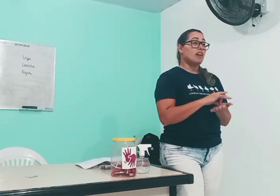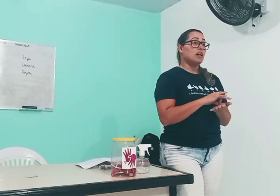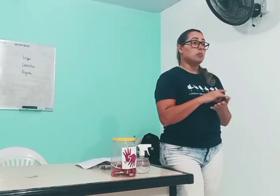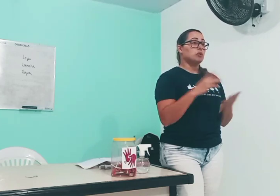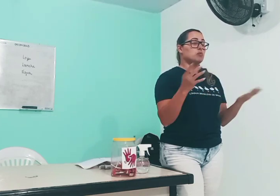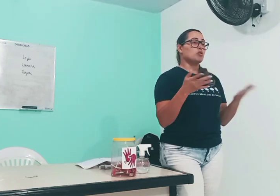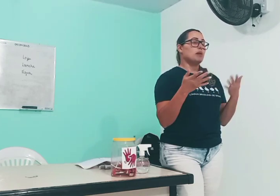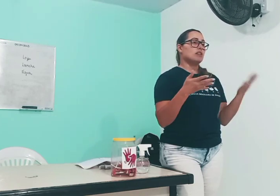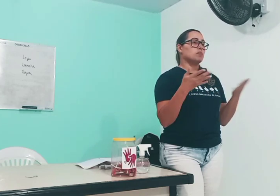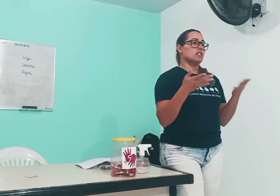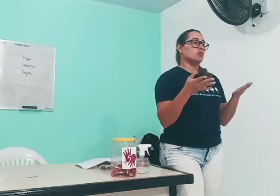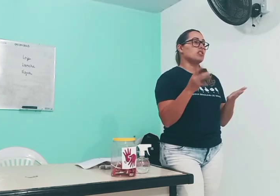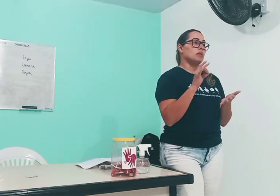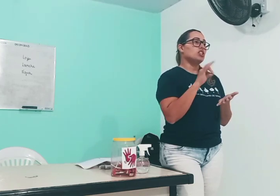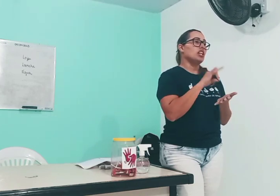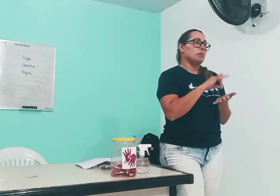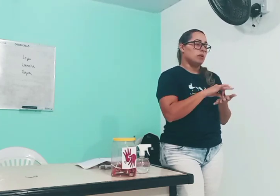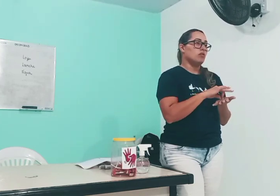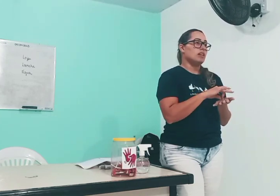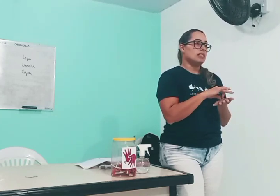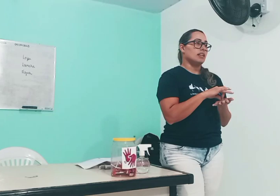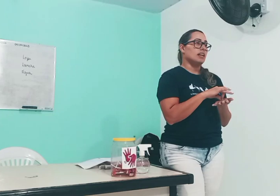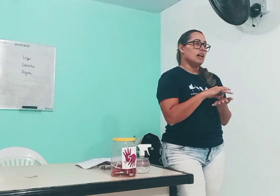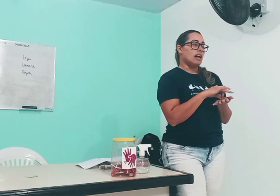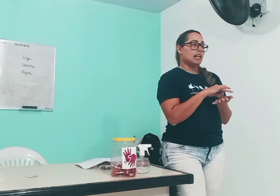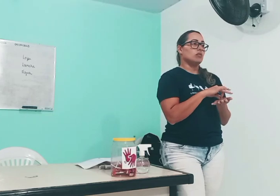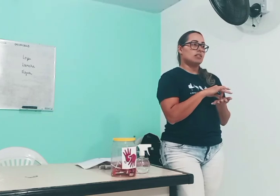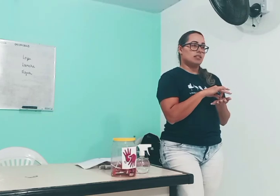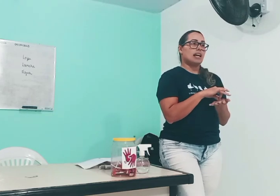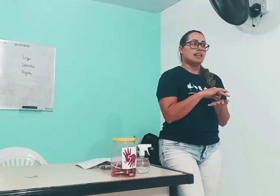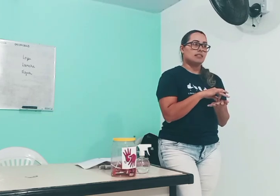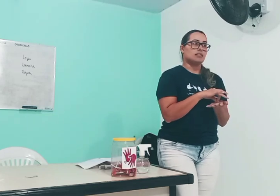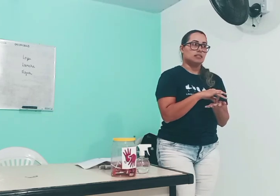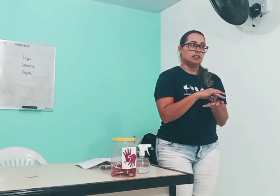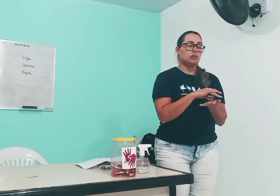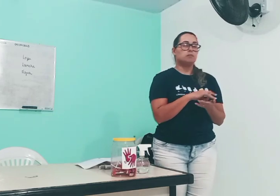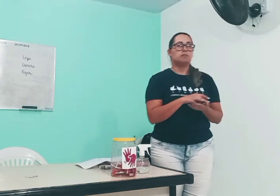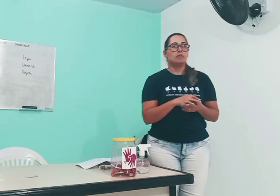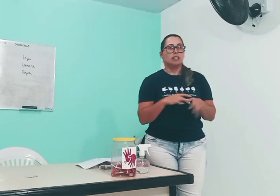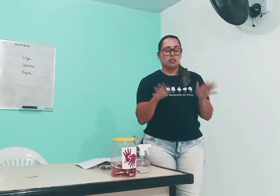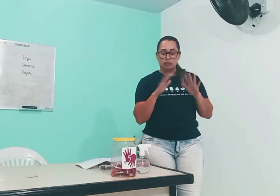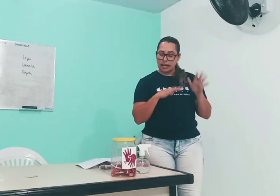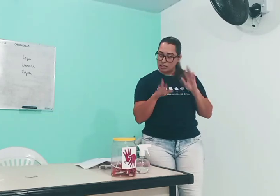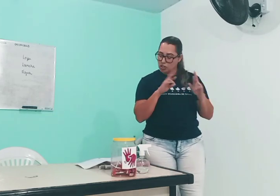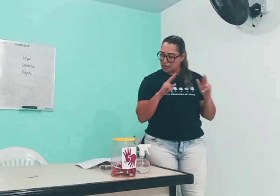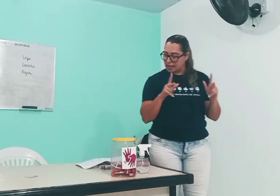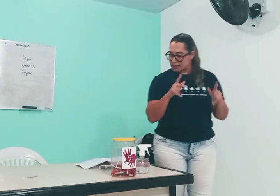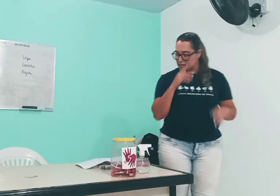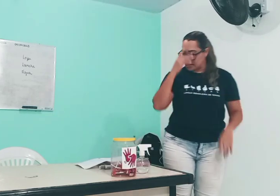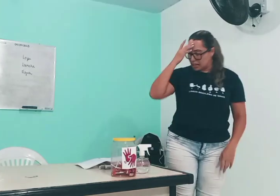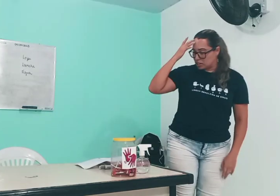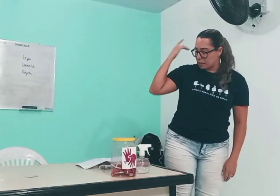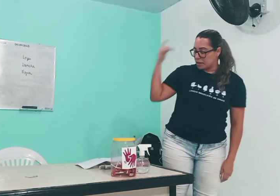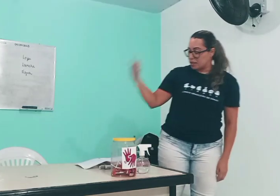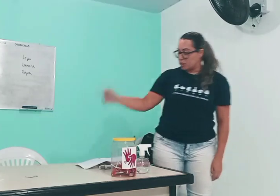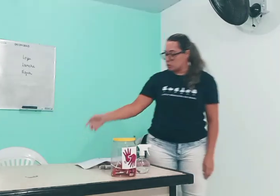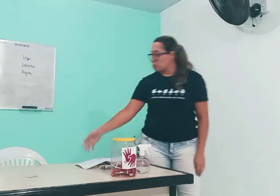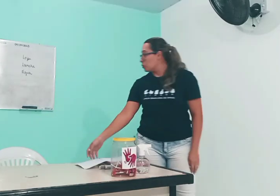feito porque os meus braços precisam se mexer para eu fazer a língua de sinais, entendeu? Então tem essas diferenças aí que a gente vai pegando aos poucos.